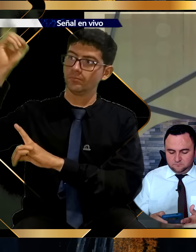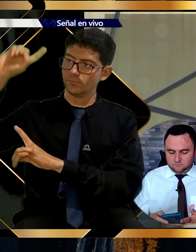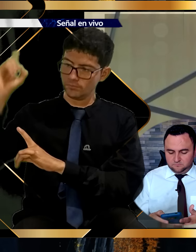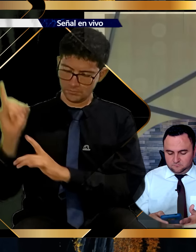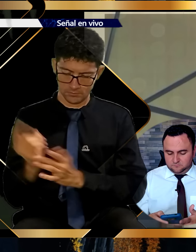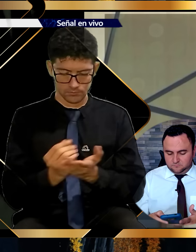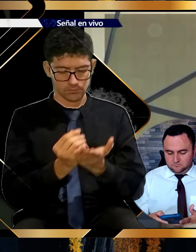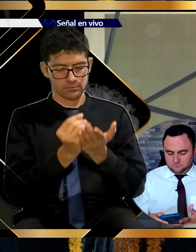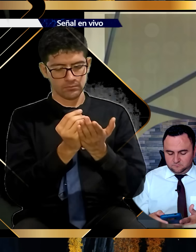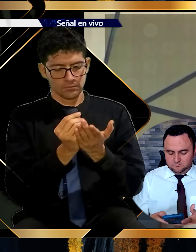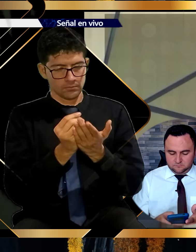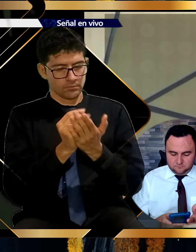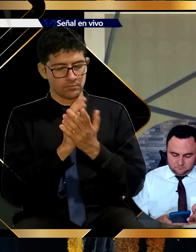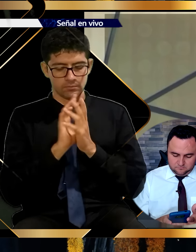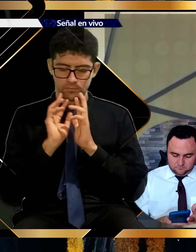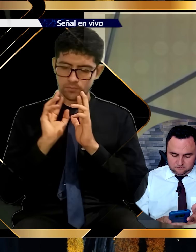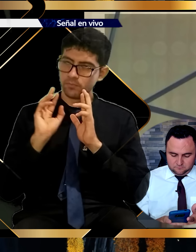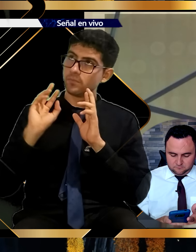nuestra reunión con Él.